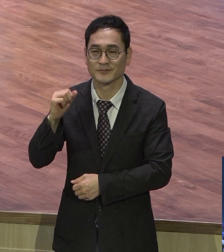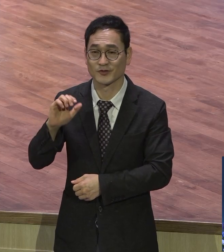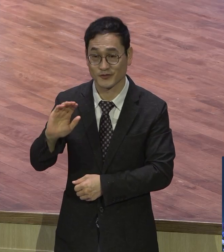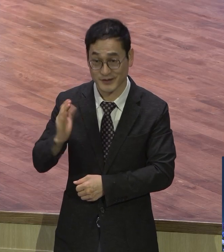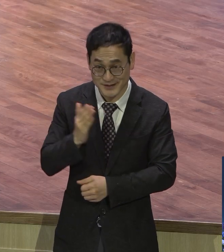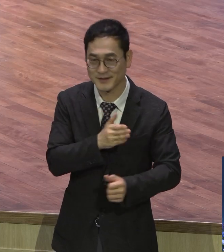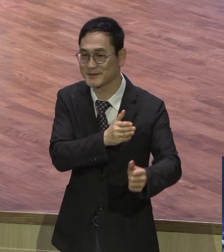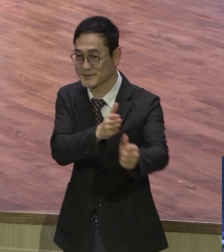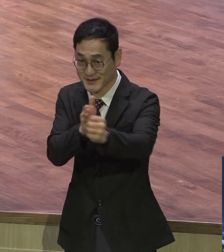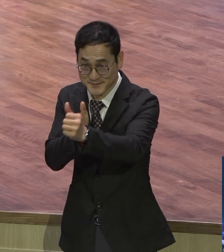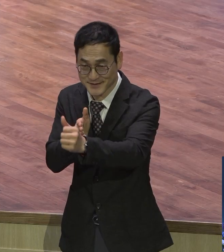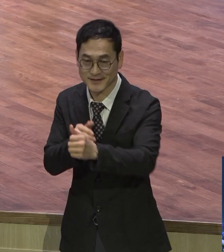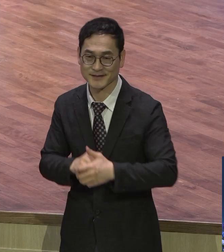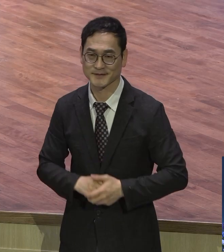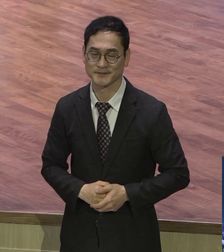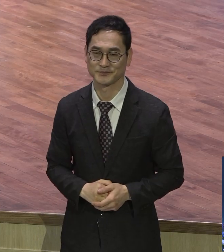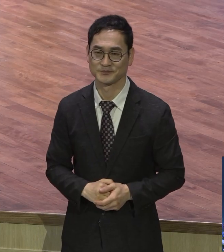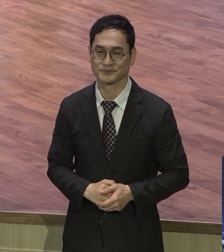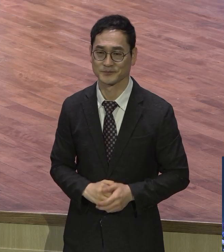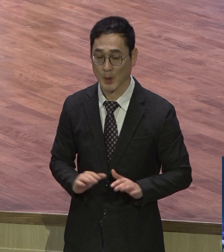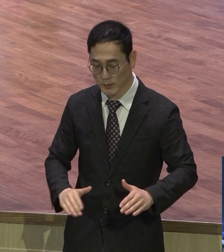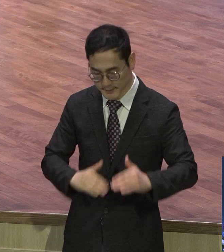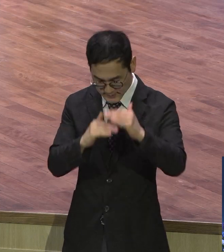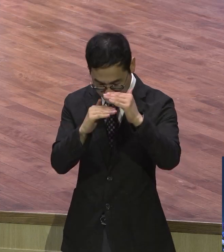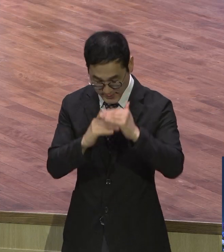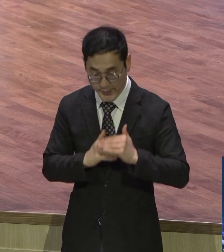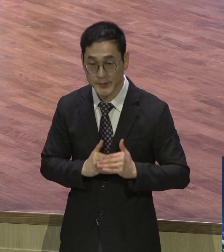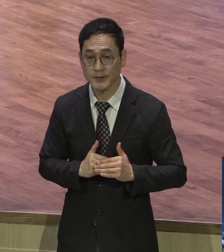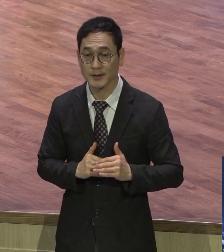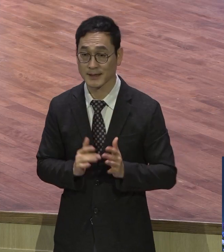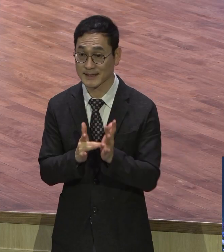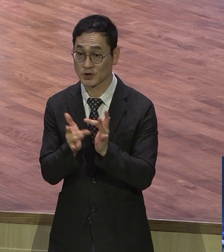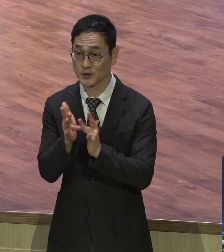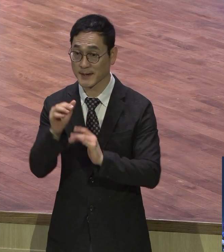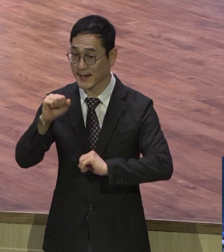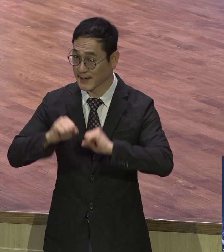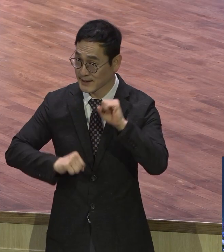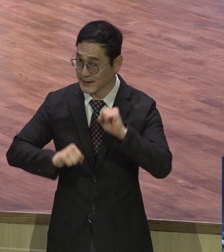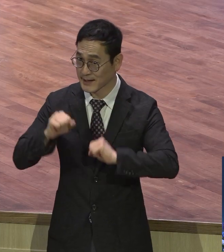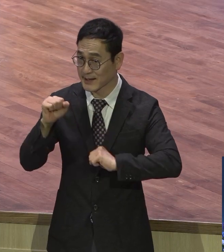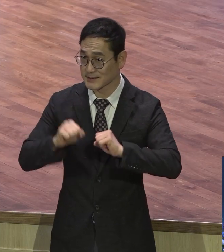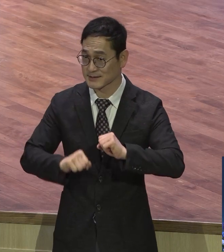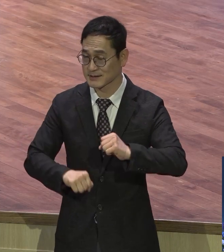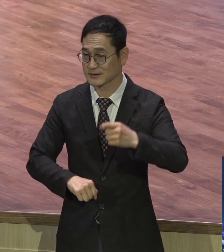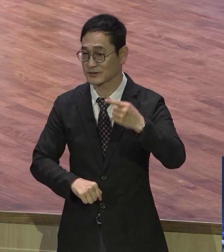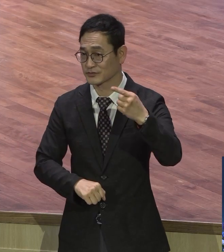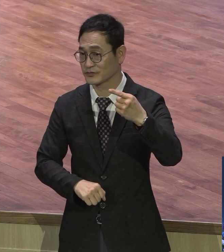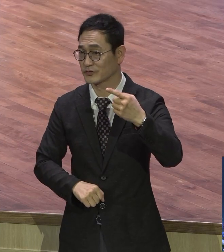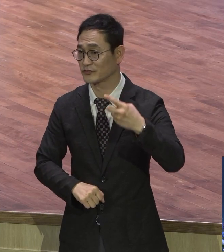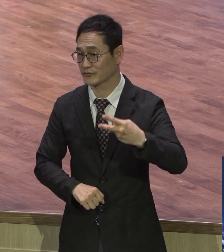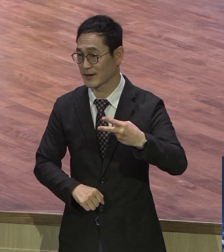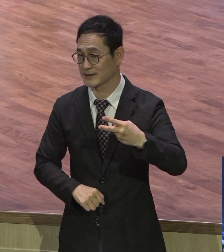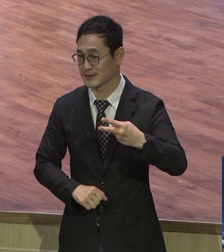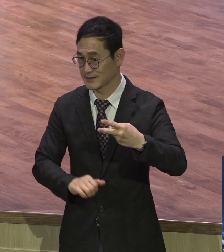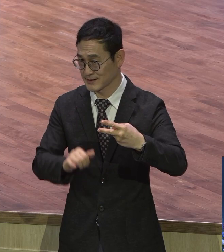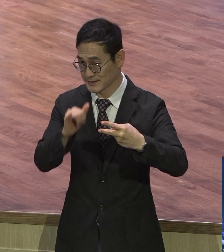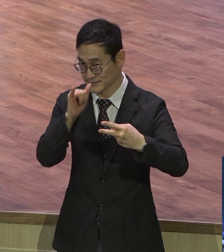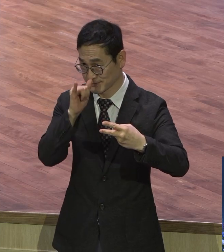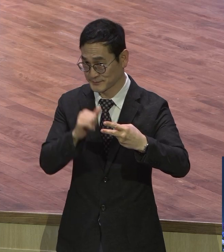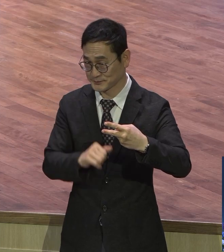축복합니다. 오늘 본문에 보면 예수님께서 행하신 두 가지 놀라운 기적이 기록되어 있습니다.